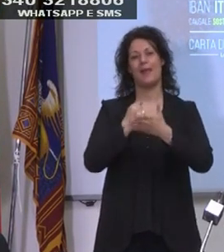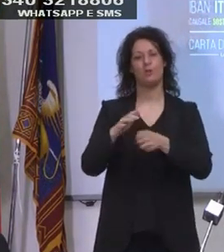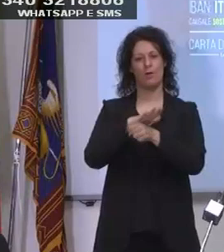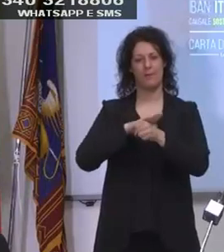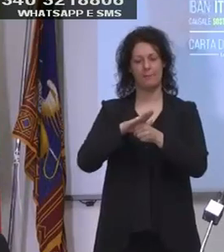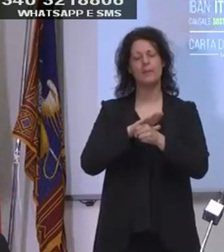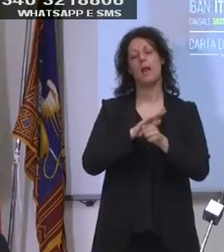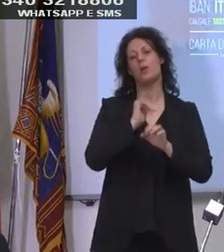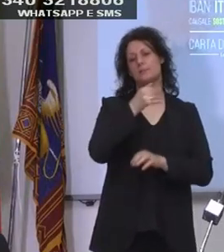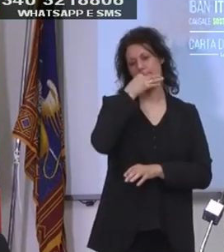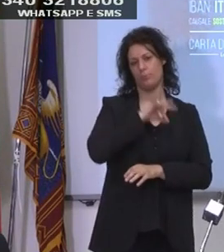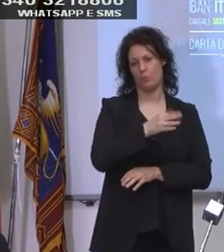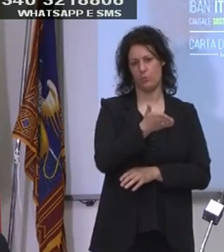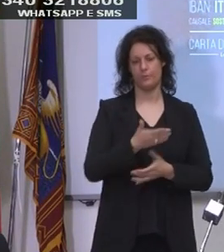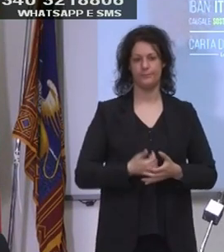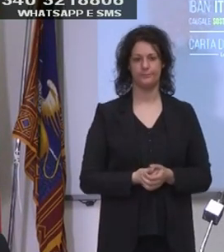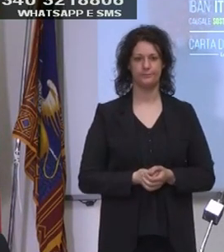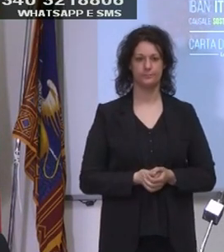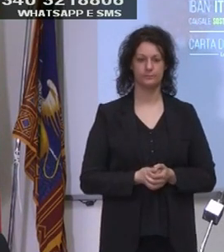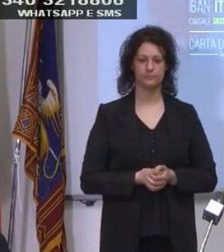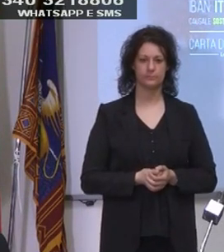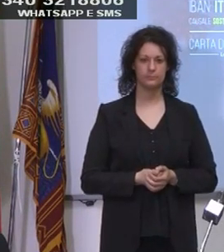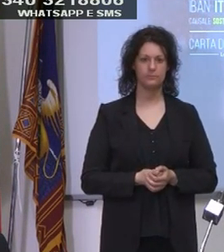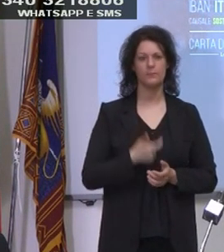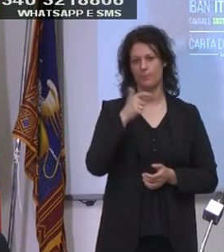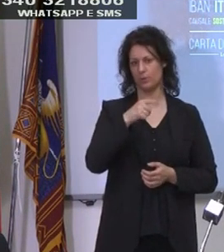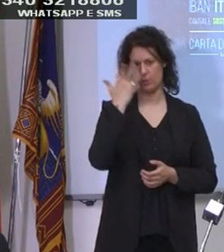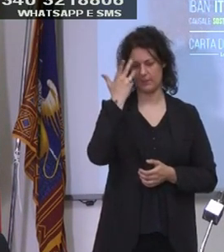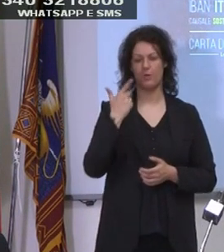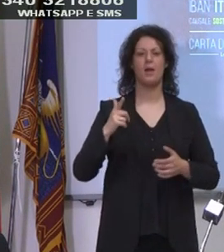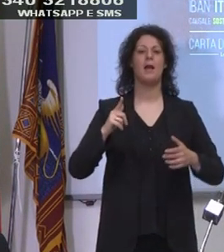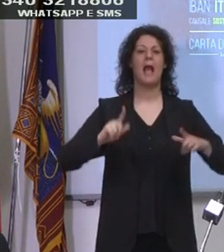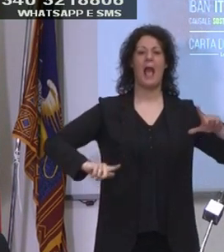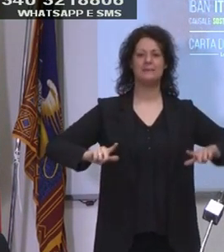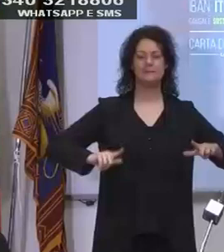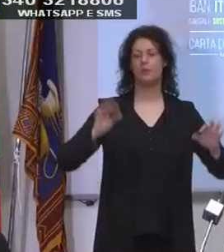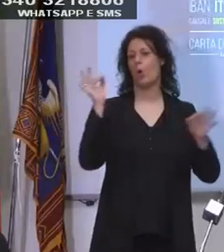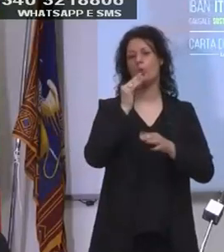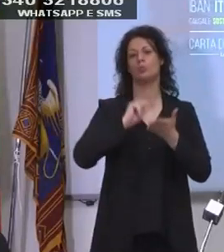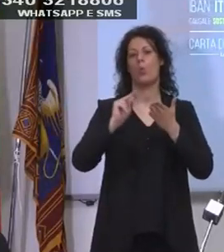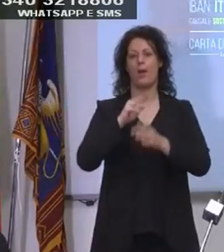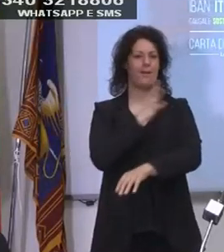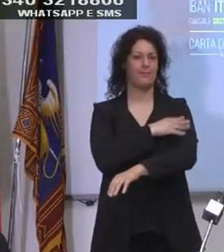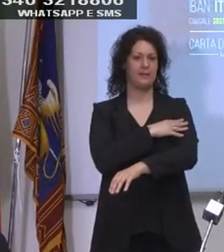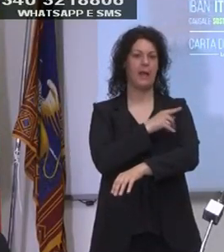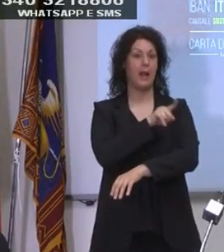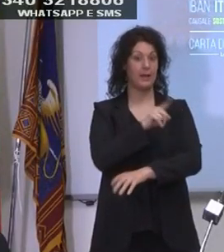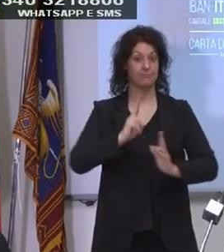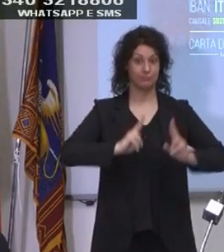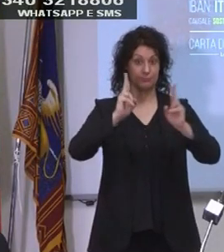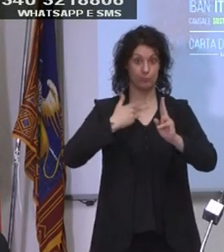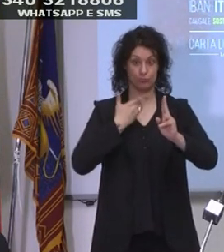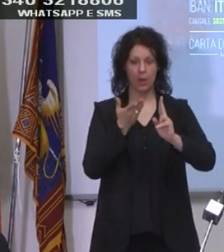senso io mi immagino che l'asilo nido piuttosto che la scuola materna possa riaprire con i criteri